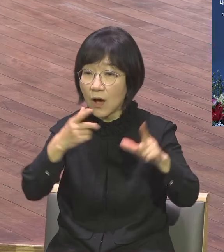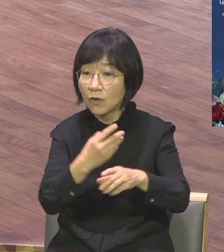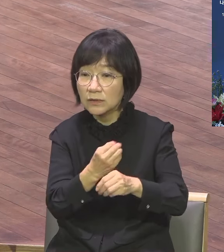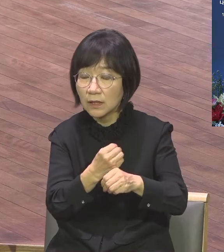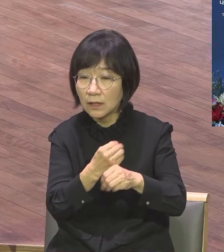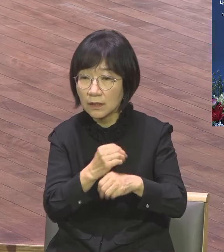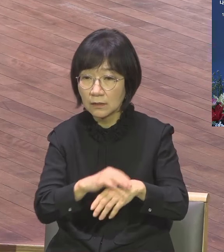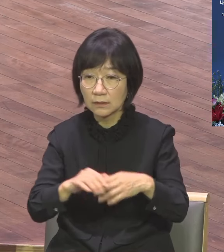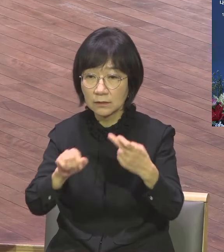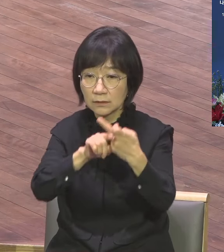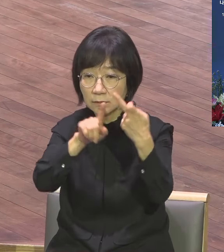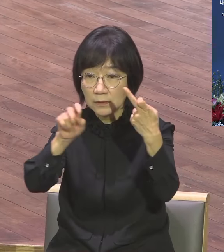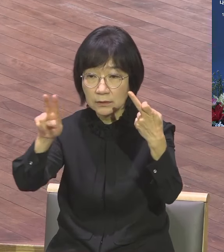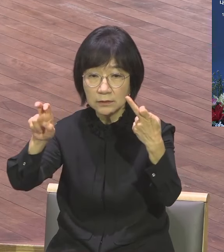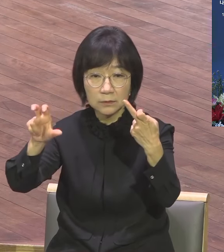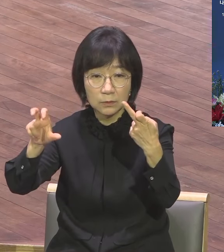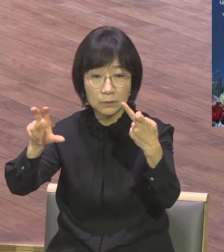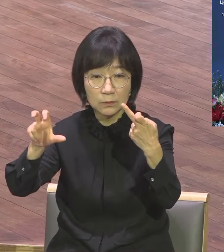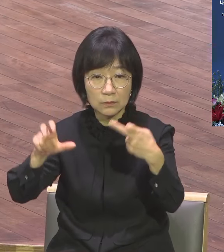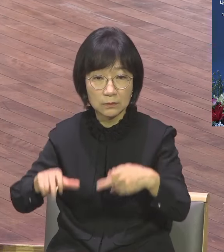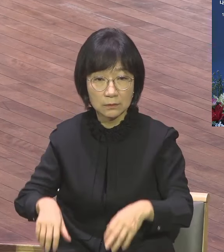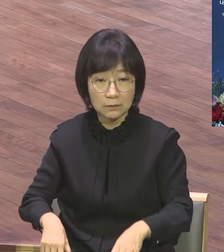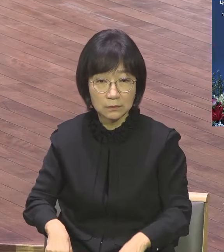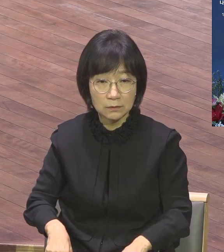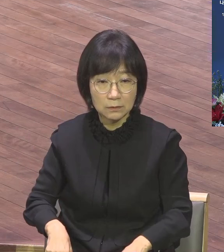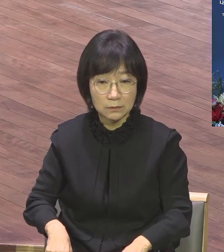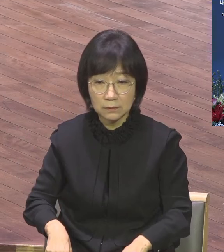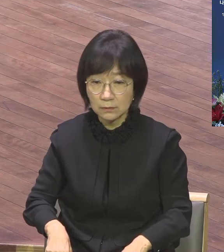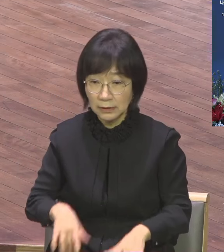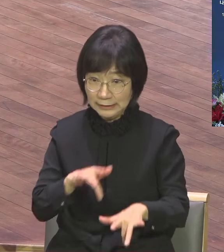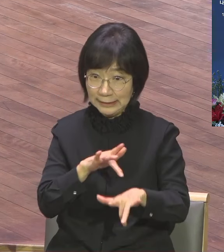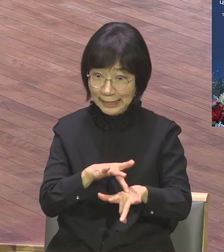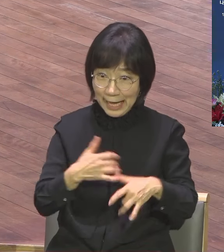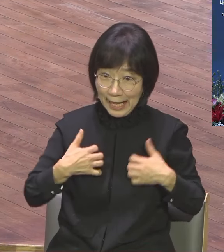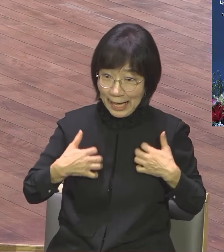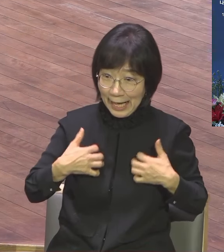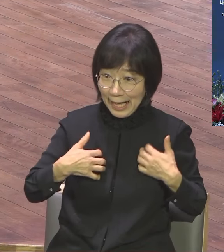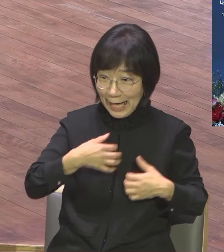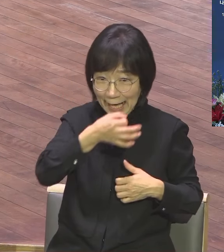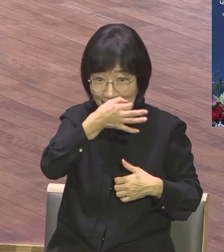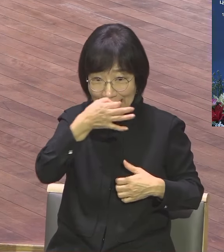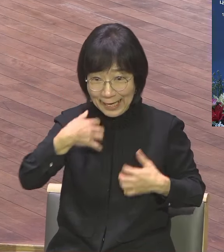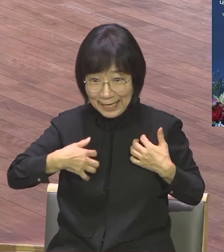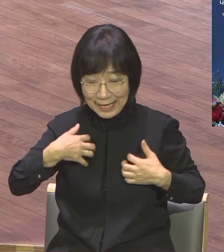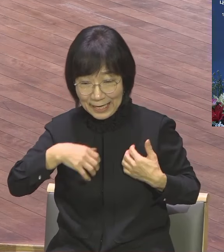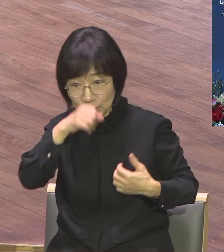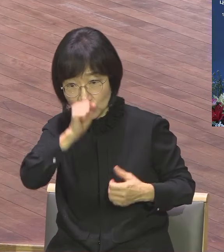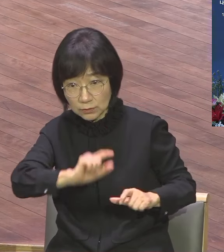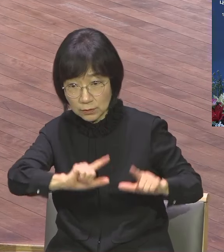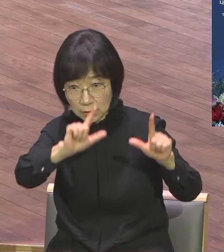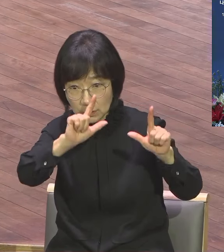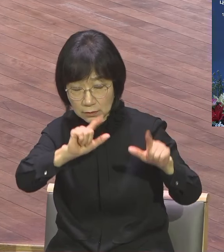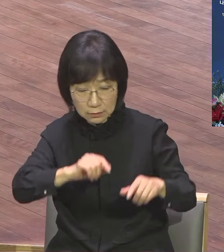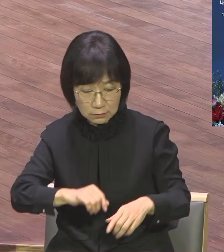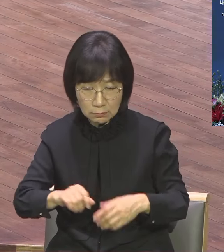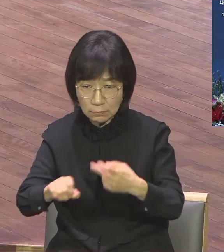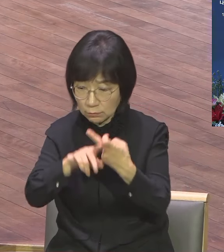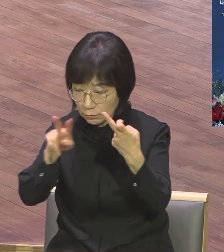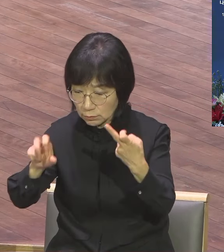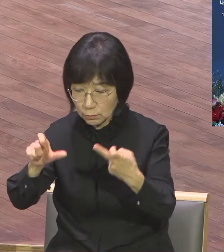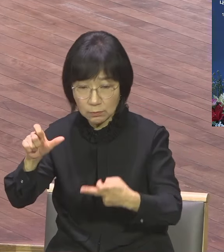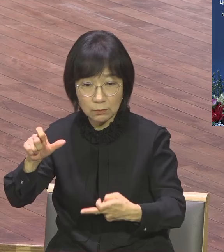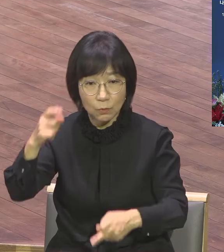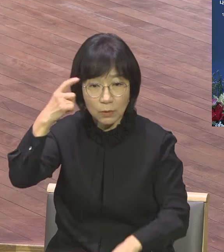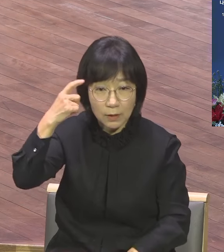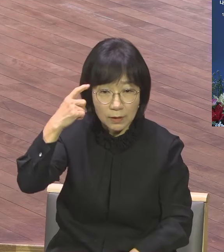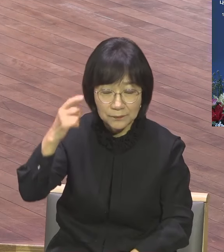영적으로 보면 사단이 땅을 치고 통곡하면서 우려야 될 날인데 그날이 성탄절인데 왜?